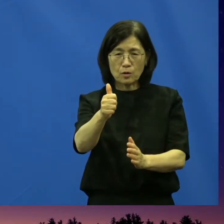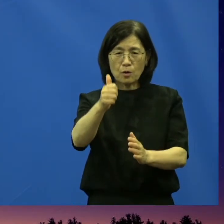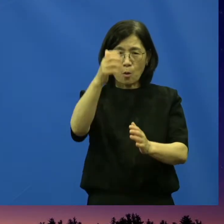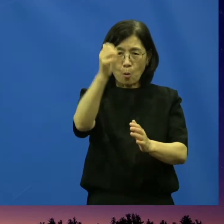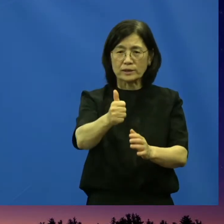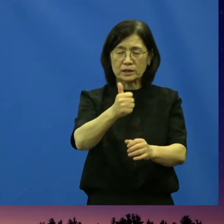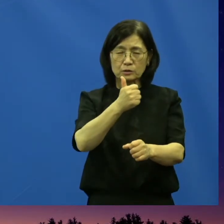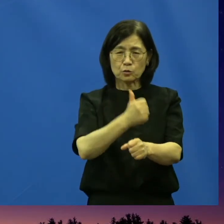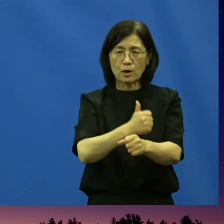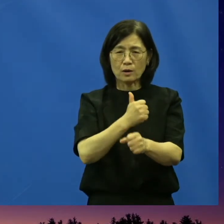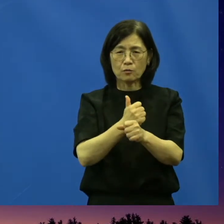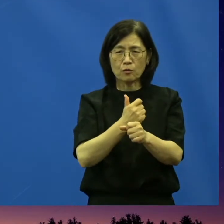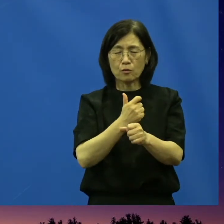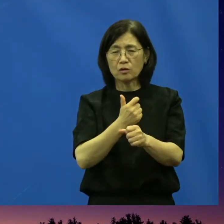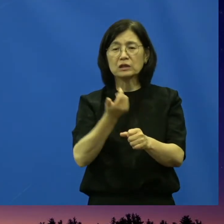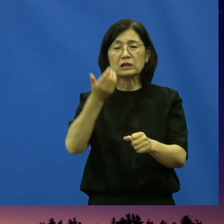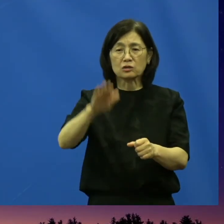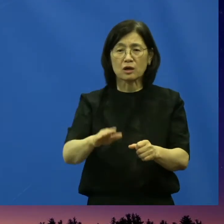밑바닥.